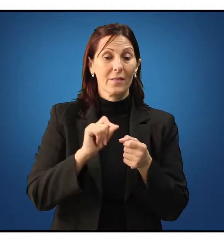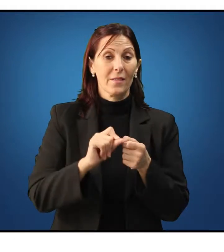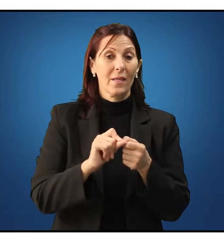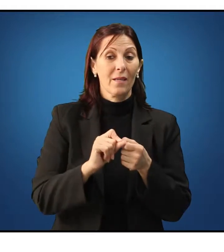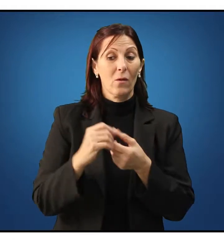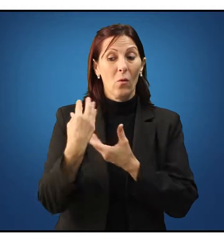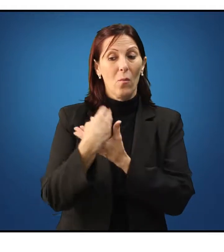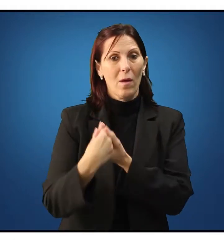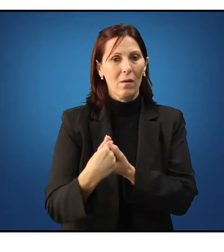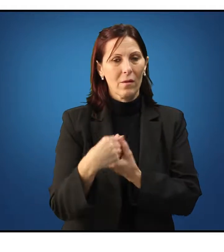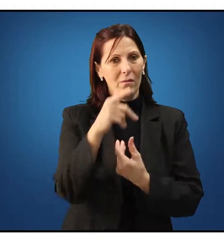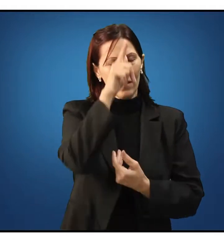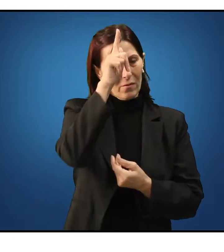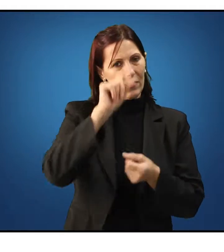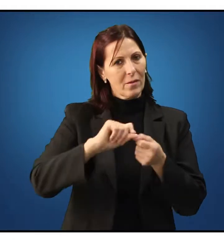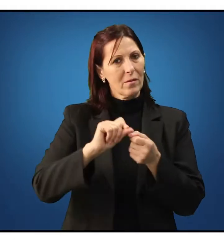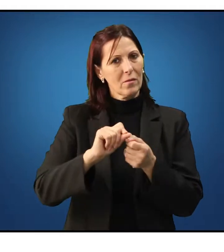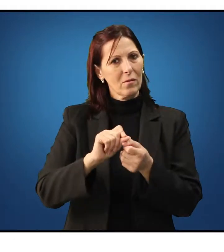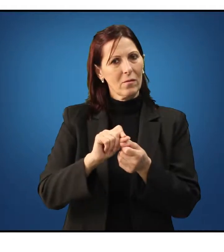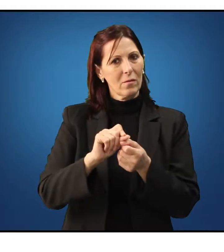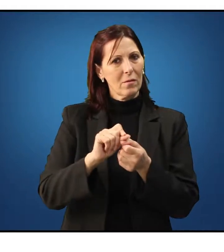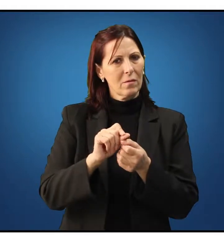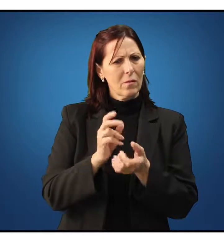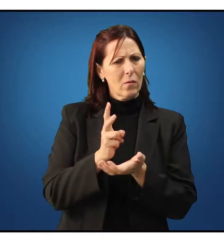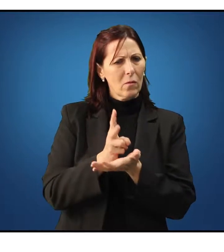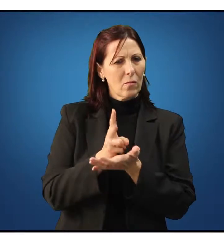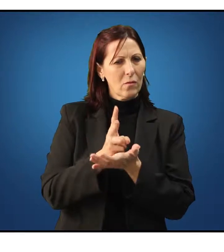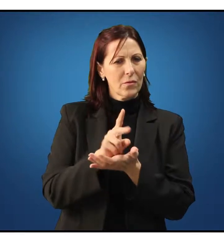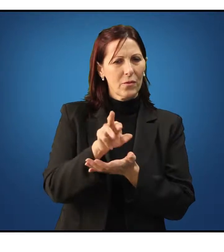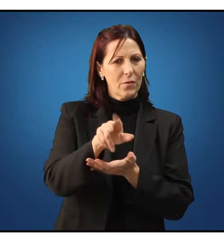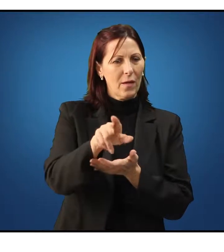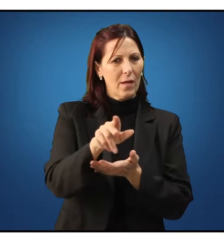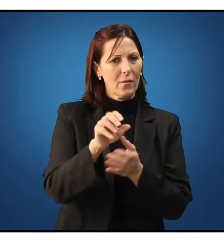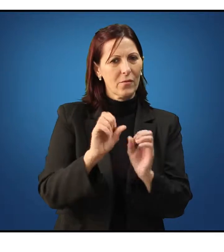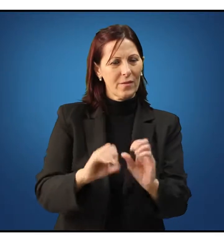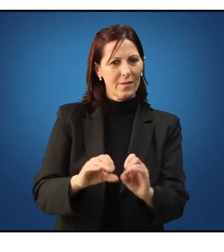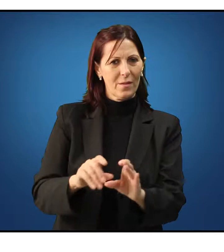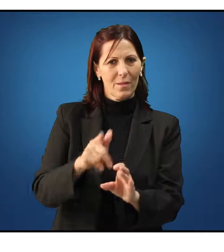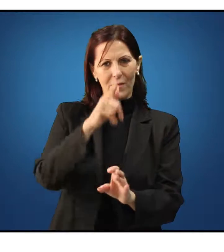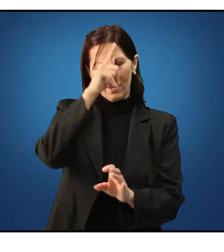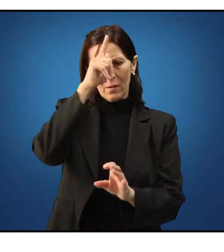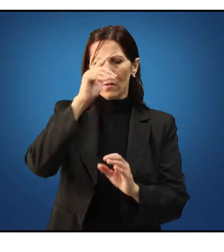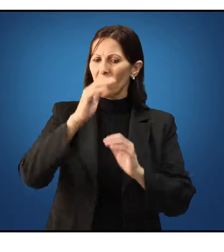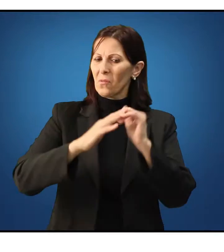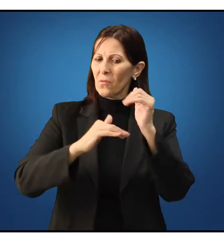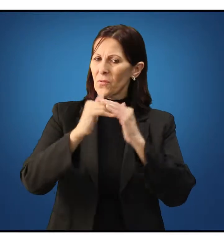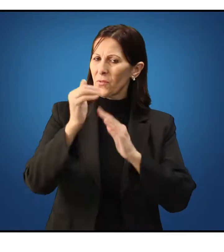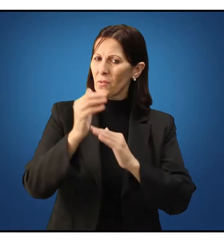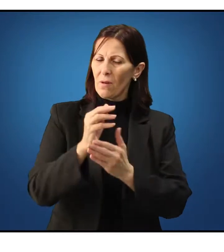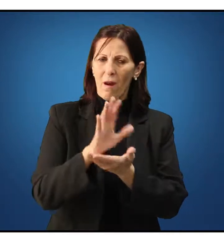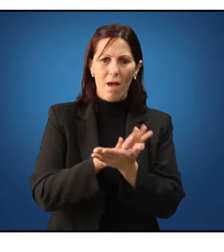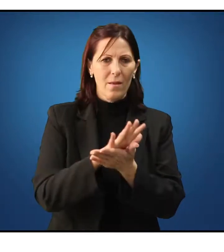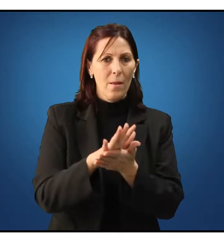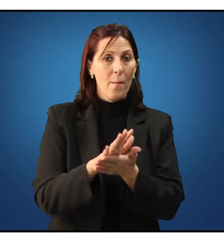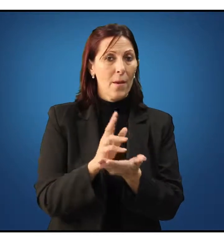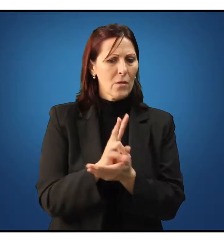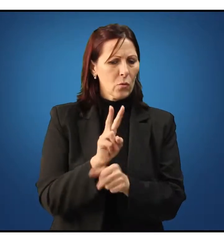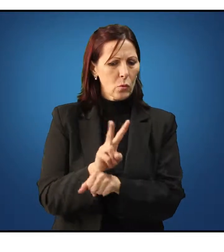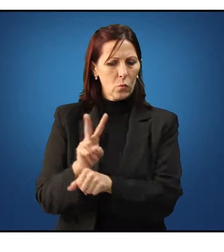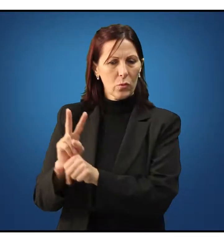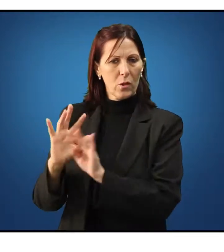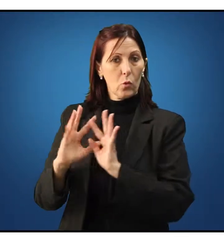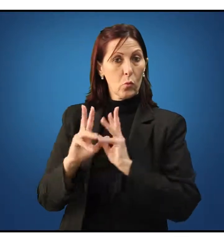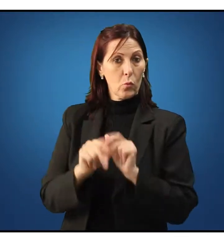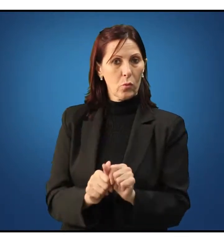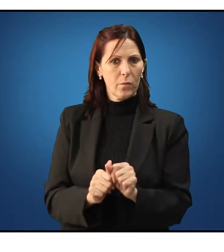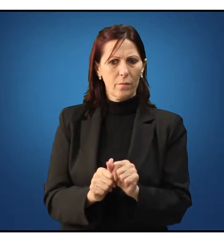feito, permitiram conservar o que os gregos tinham feito. Então, não produziram nada, mas conservaram tudo. 0 aqui,